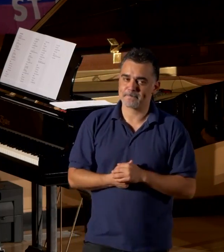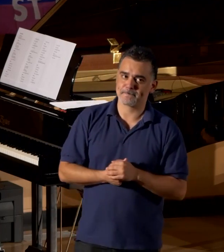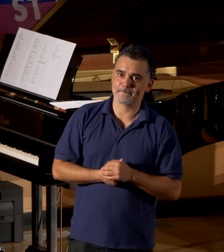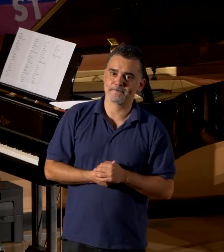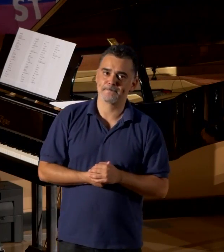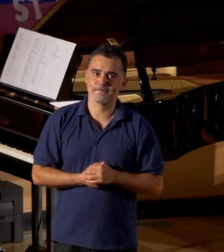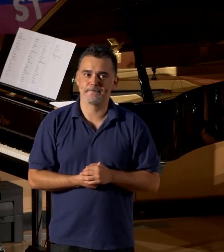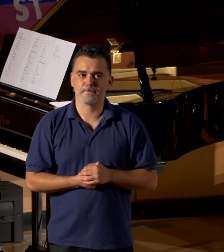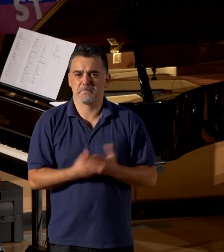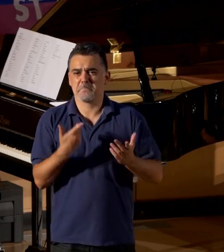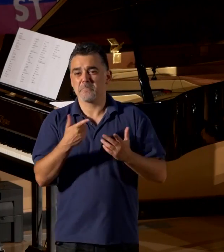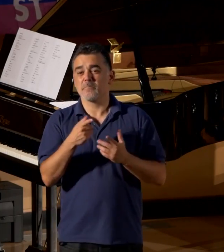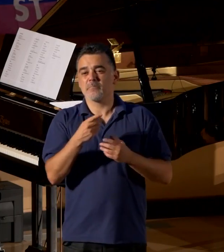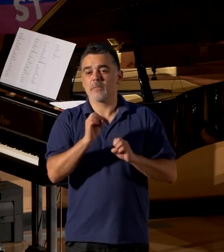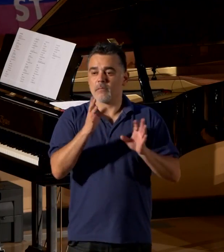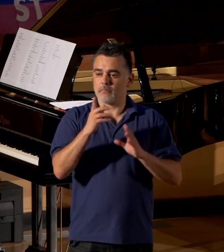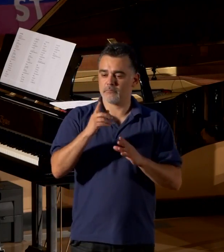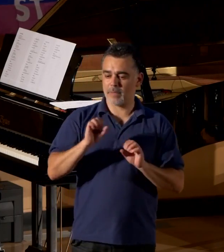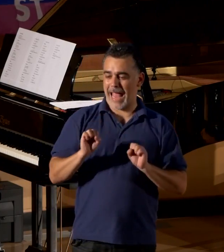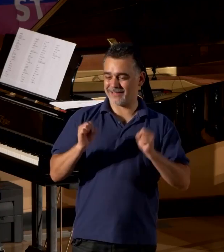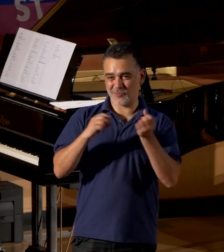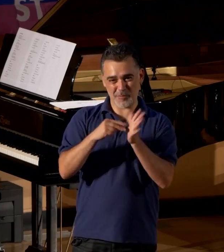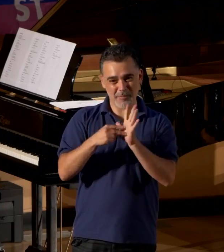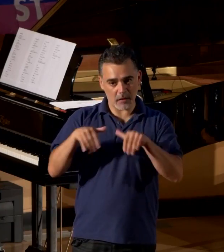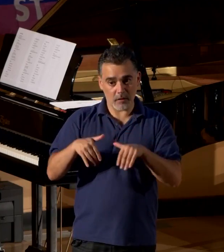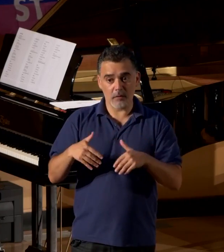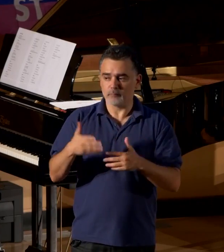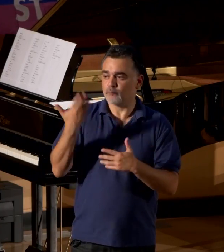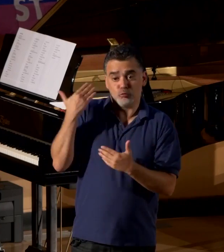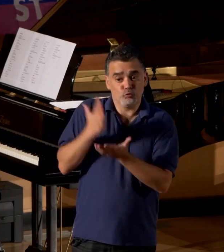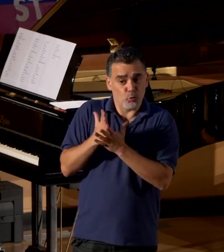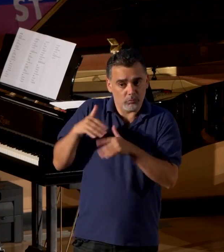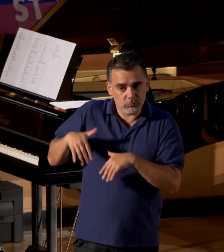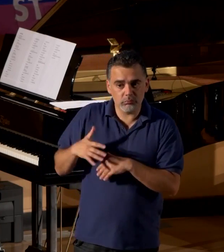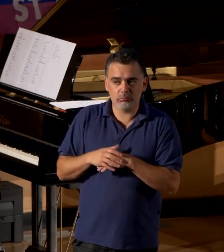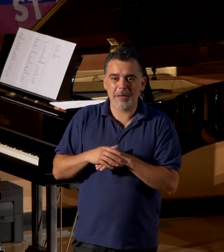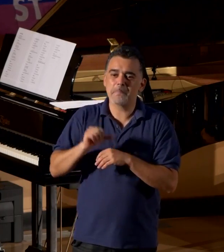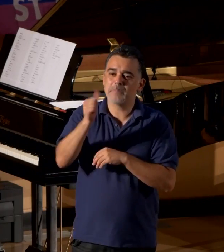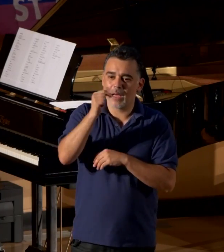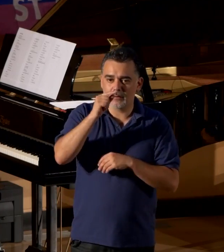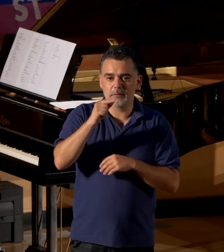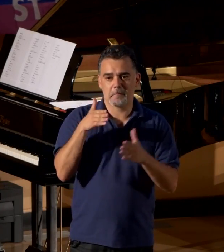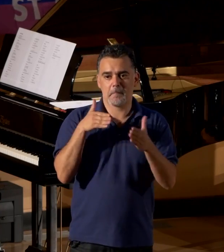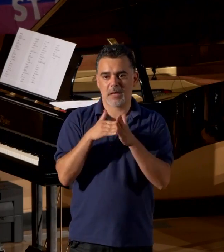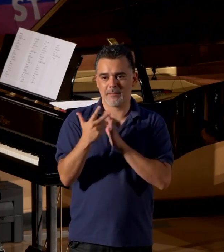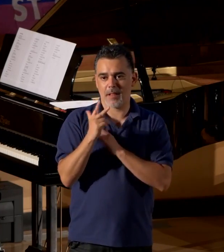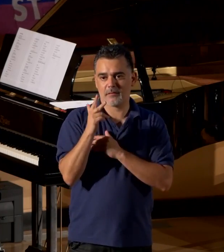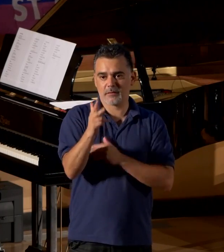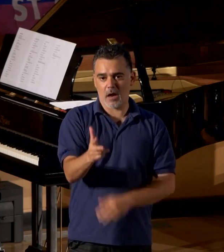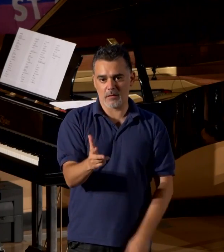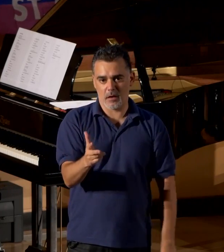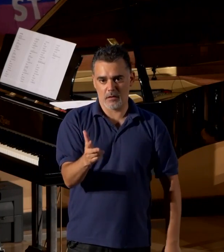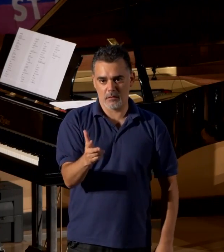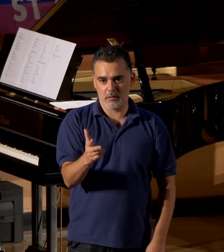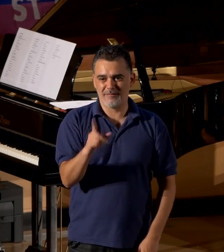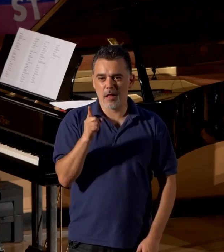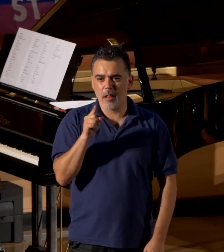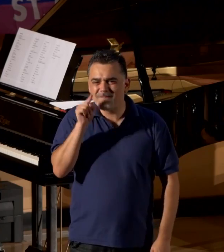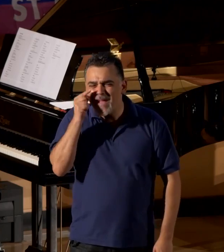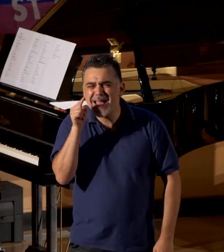Und wenn man einen Aktionsplan macht, den wir ja auch hatten, dann ist der meistens nur auf 3 Jahre ausgerichtet, weil viel länger kann man gar nicht